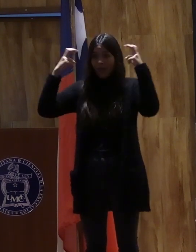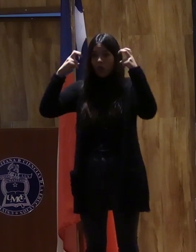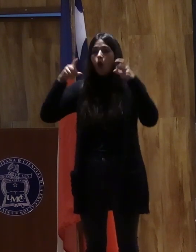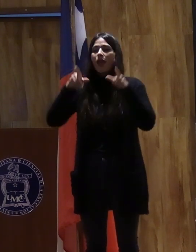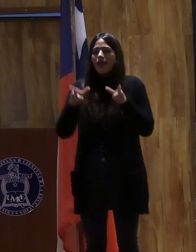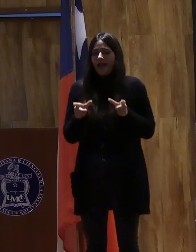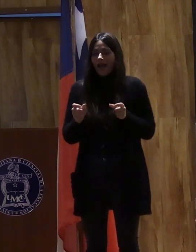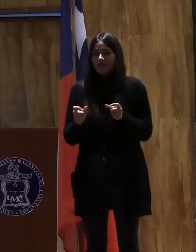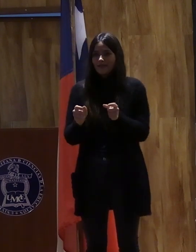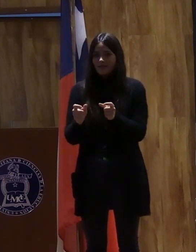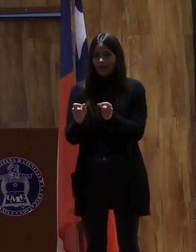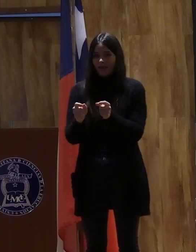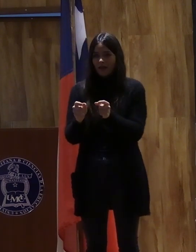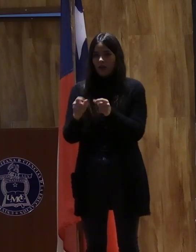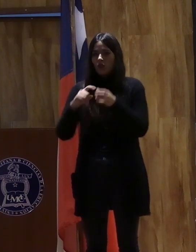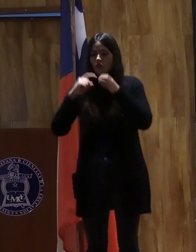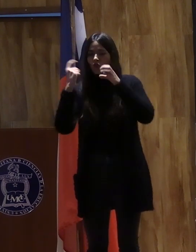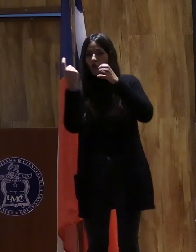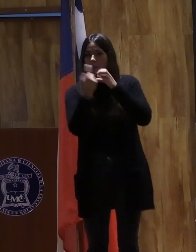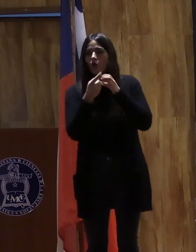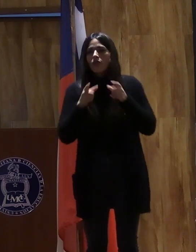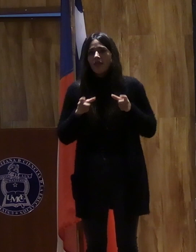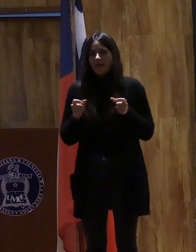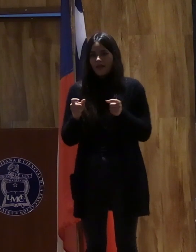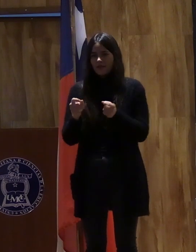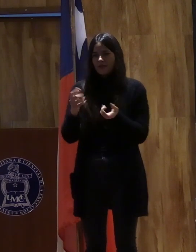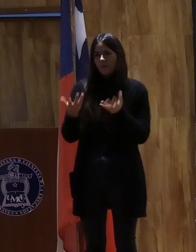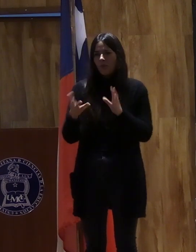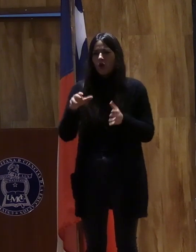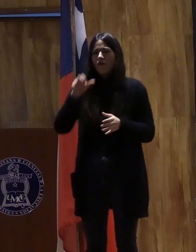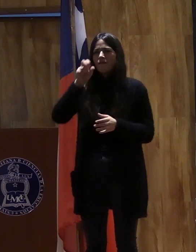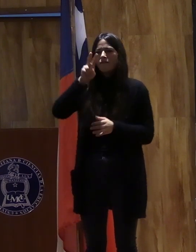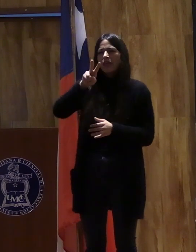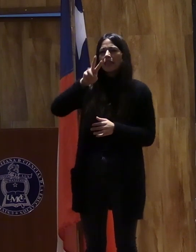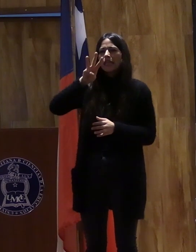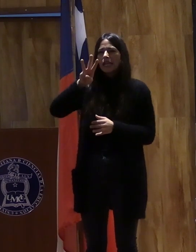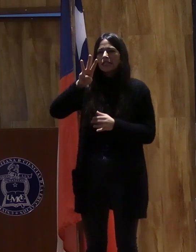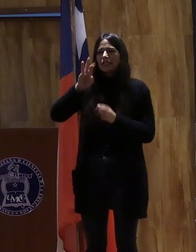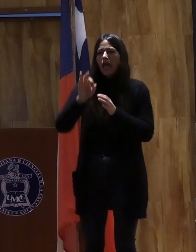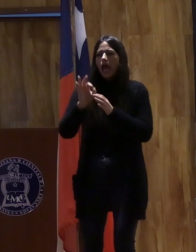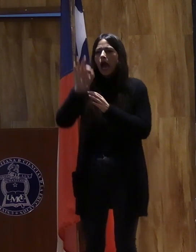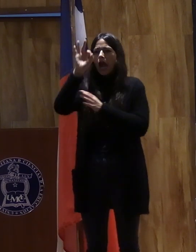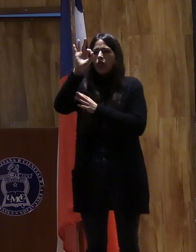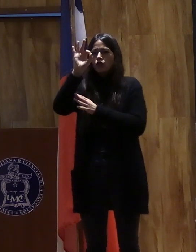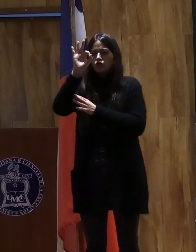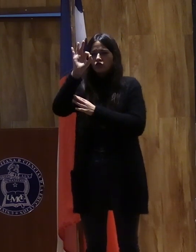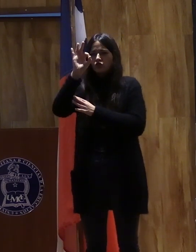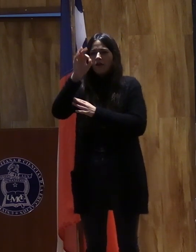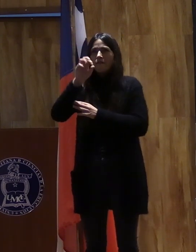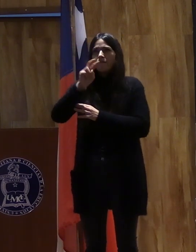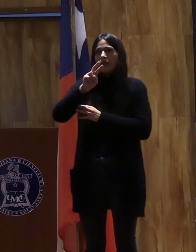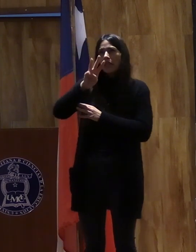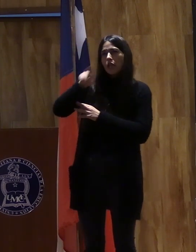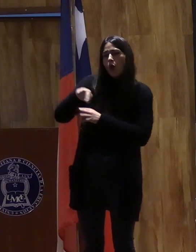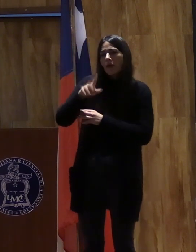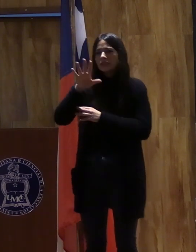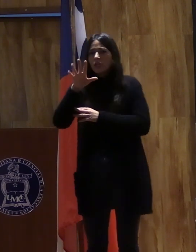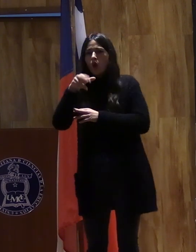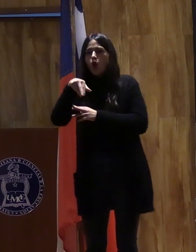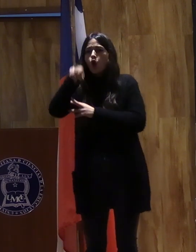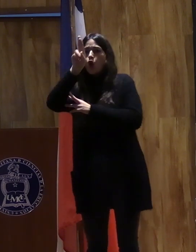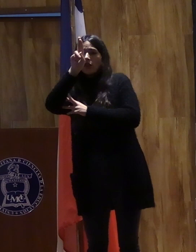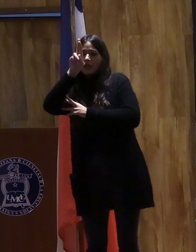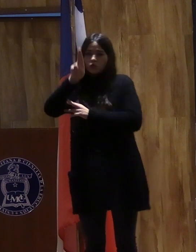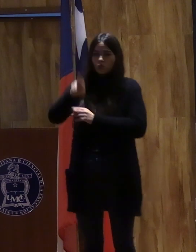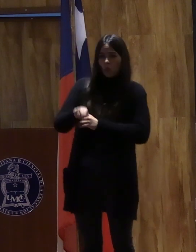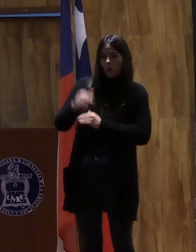Cáncer a una latitud de 23 grados y medio norte. Entre 23 y medio norte y 23 y medio